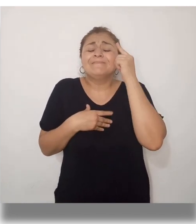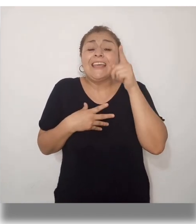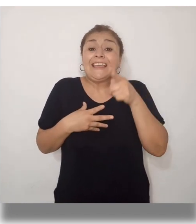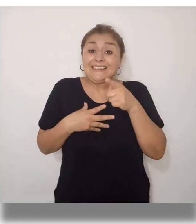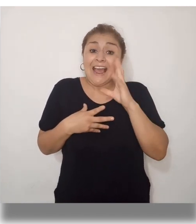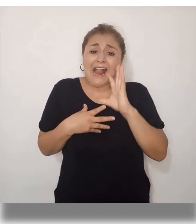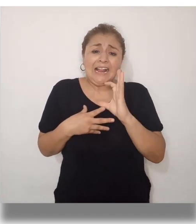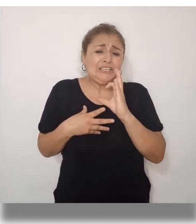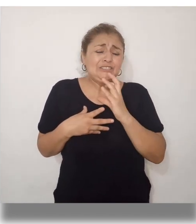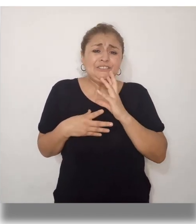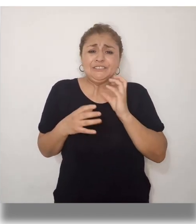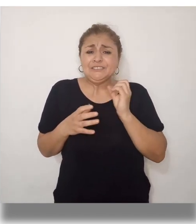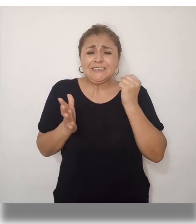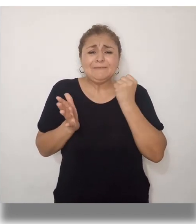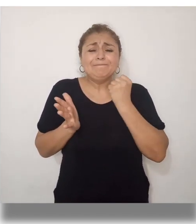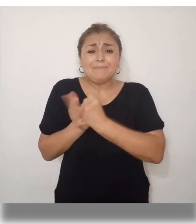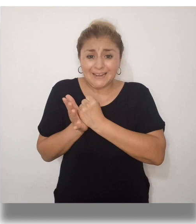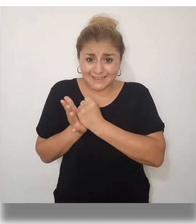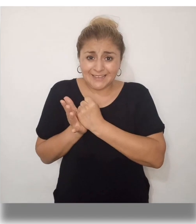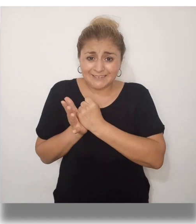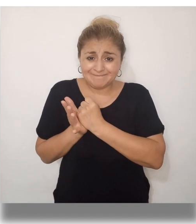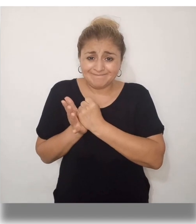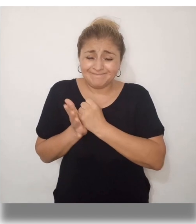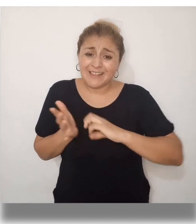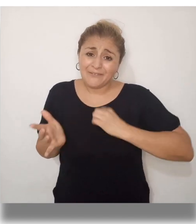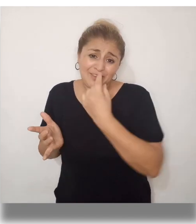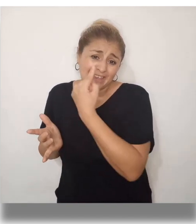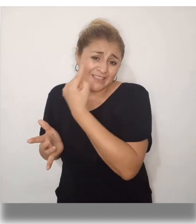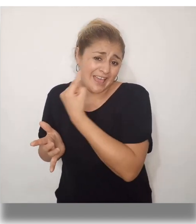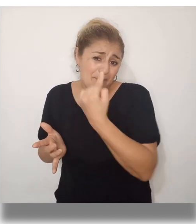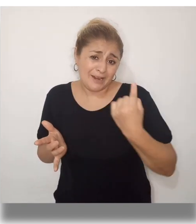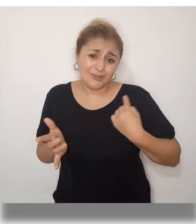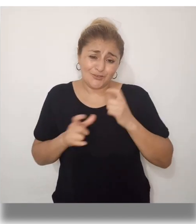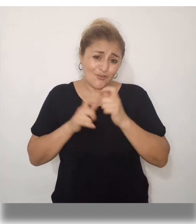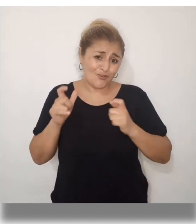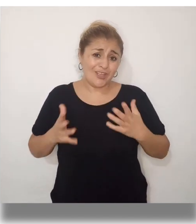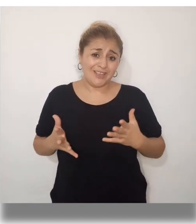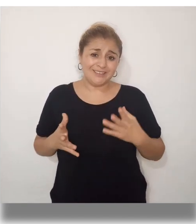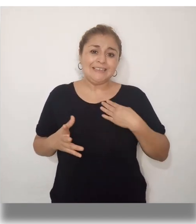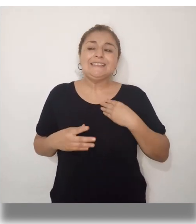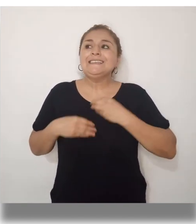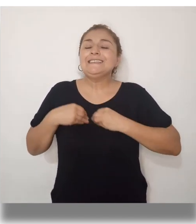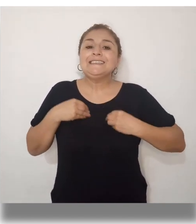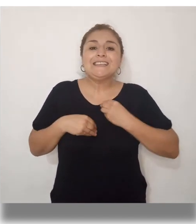traumáticas para el ser humano la soledad